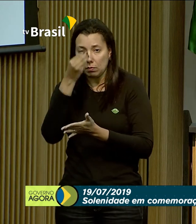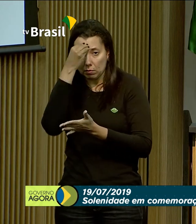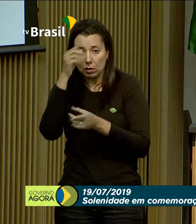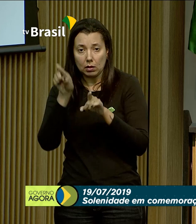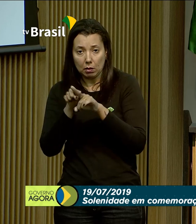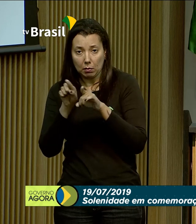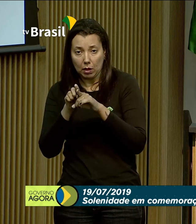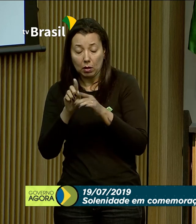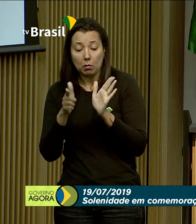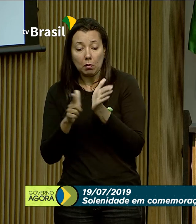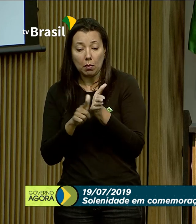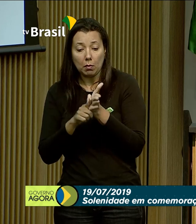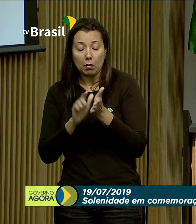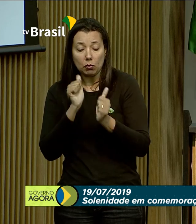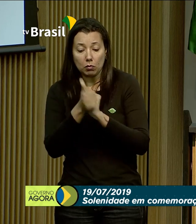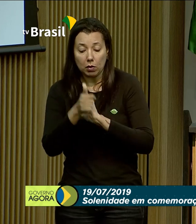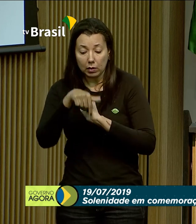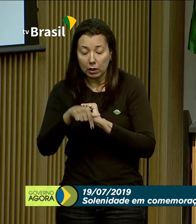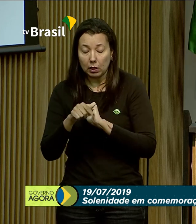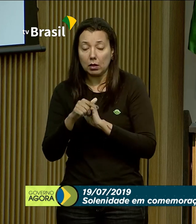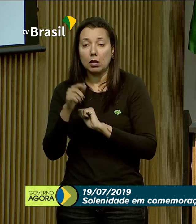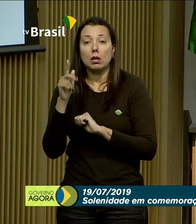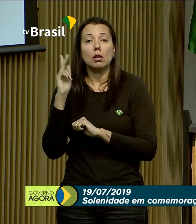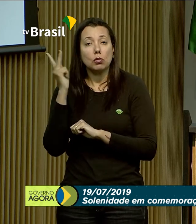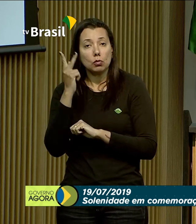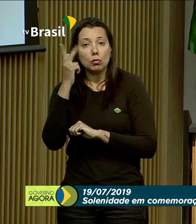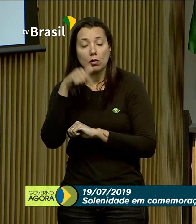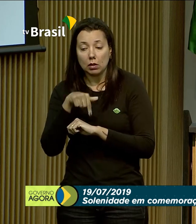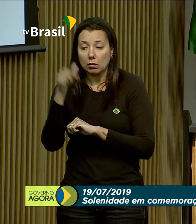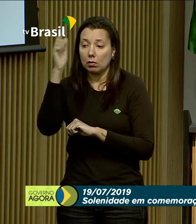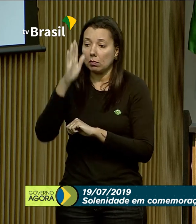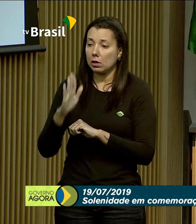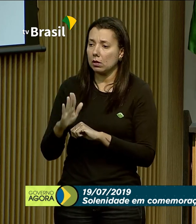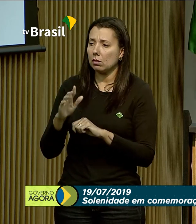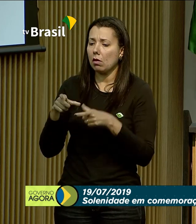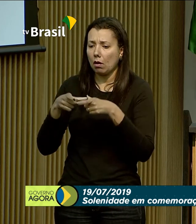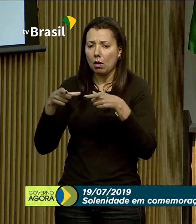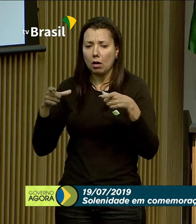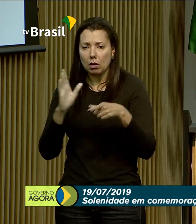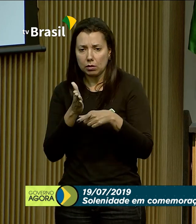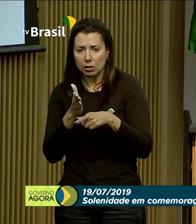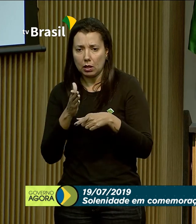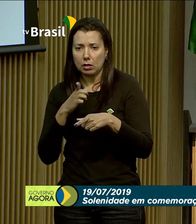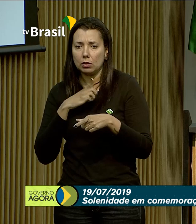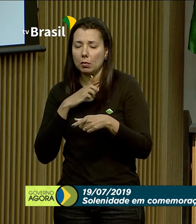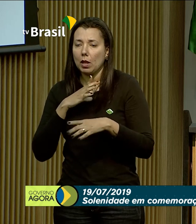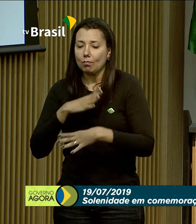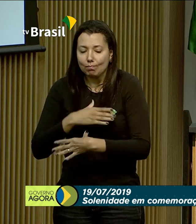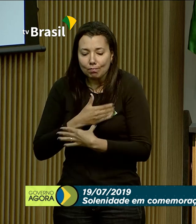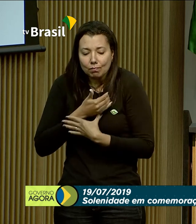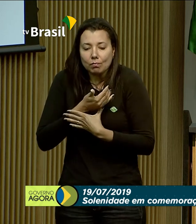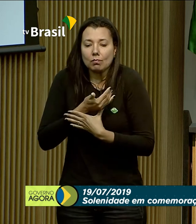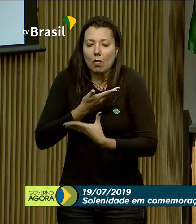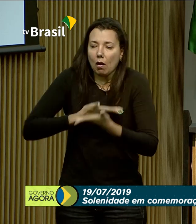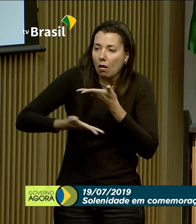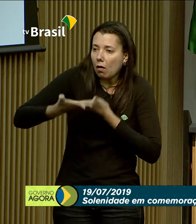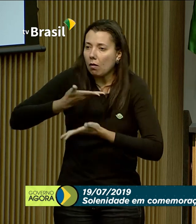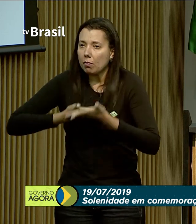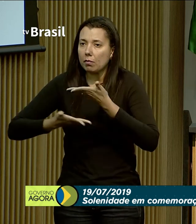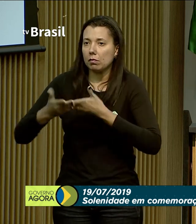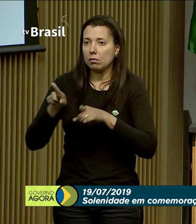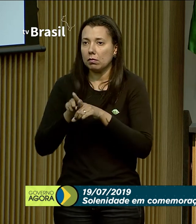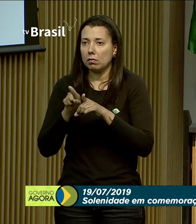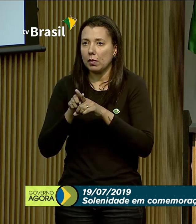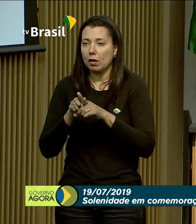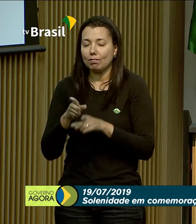do futebol na história do Brasil. Já seria grande, apenas pela paixão, pelo envolvimento e